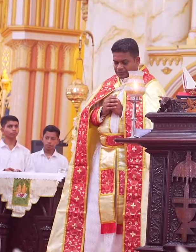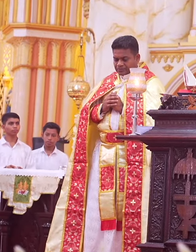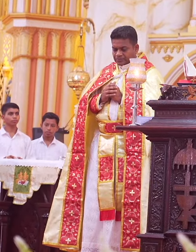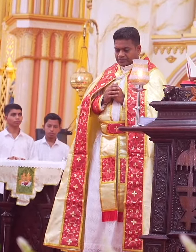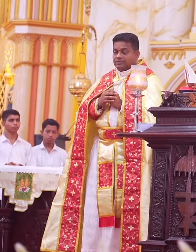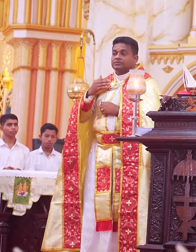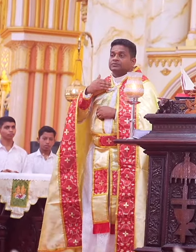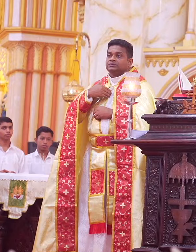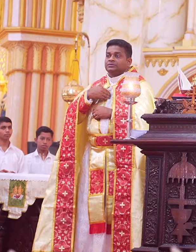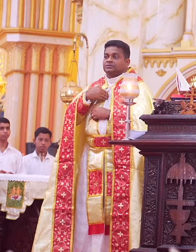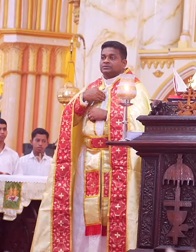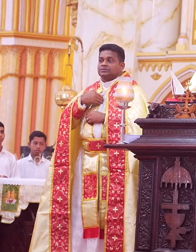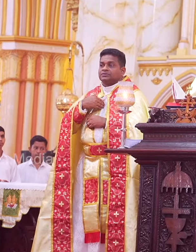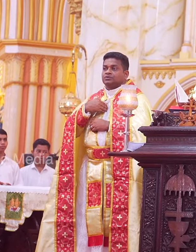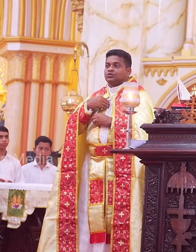ഞാൻ